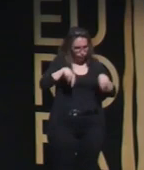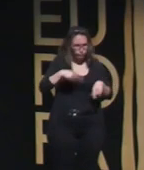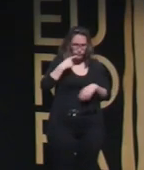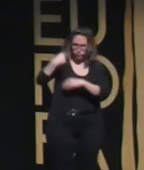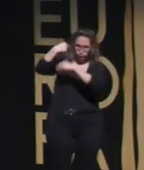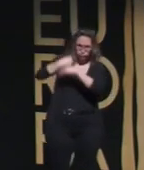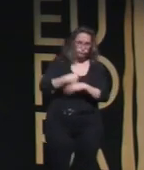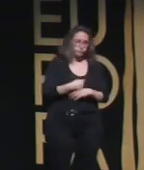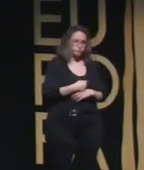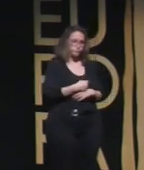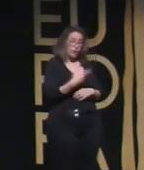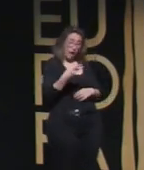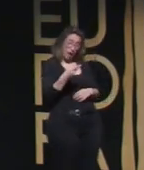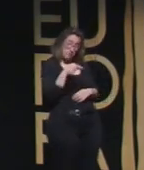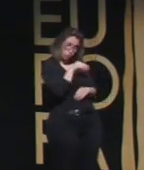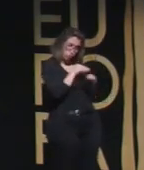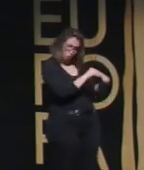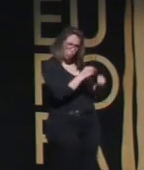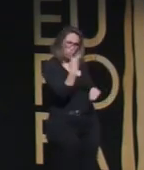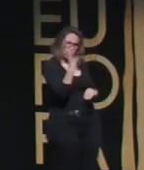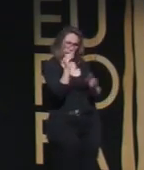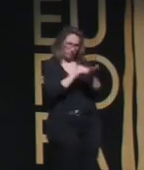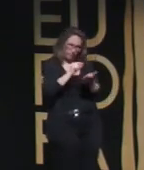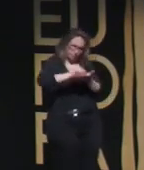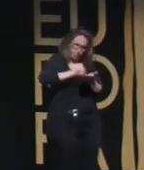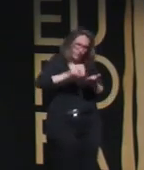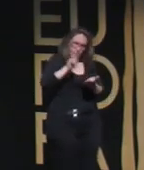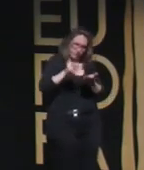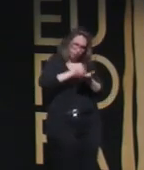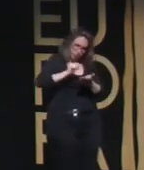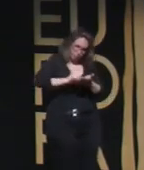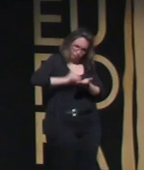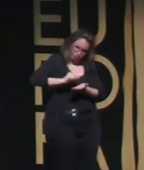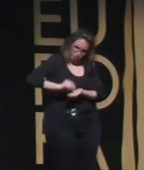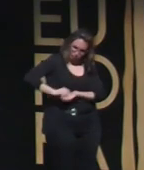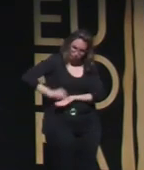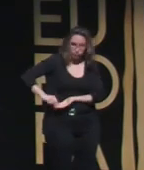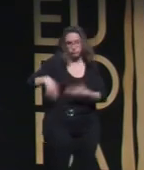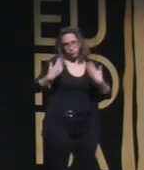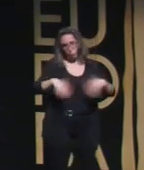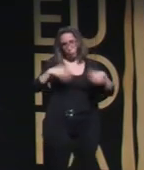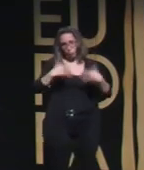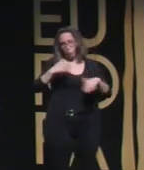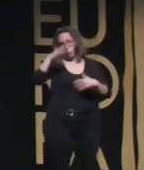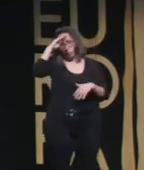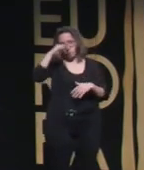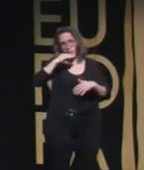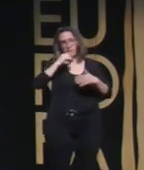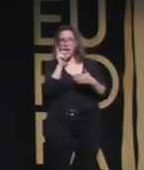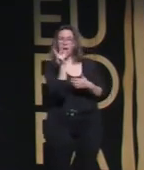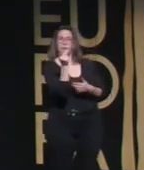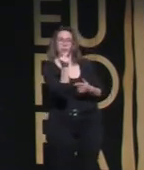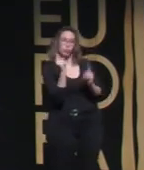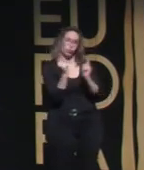veces el apellido del que se castigaba. Entonces, os podéis imaginar cuando a mí me castigaban, menos mal que mi padre no consiguió llamarme Juan Pedro, que quería que ya me